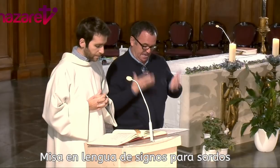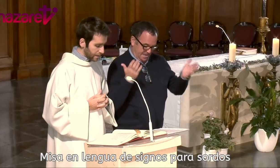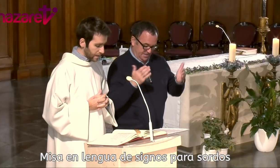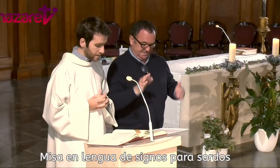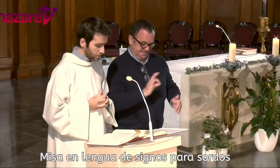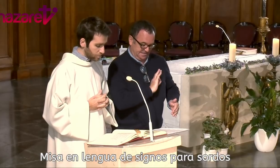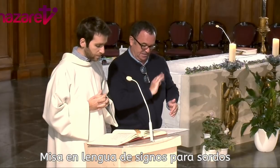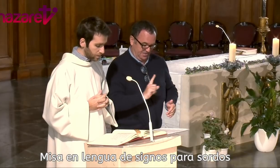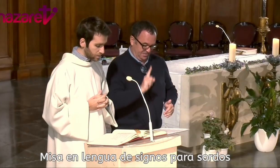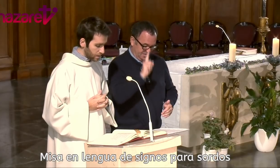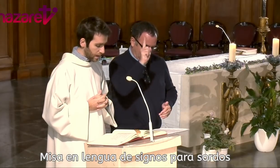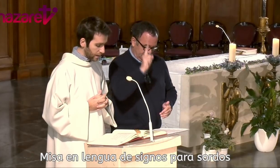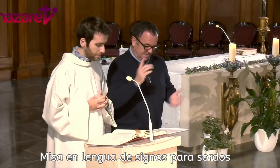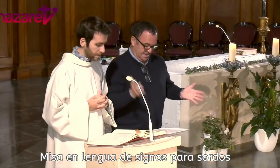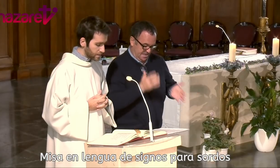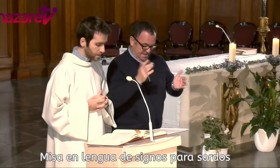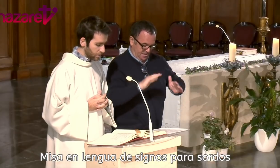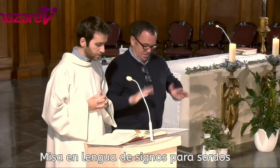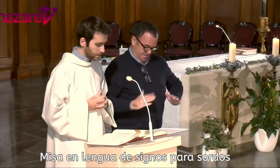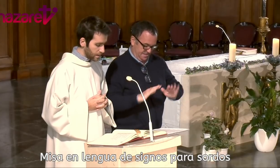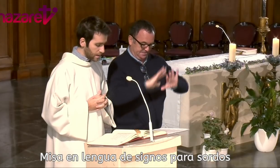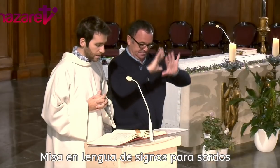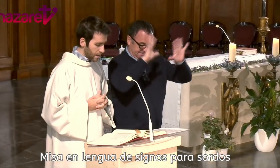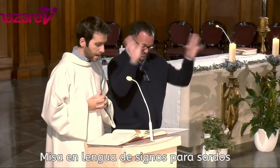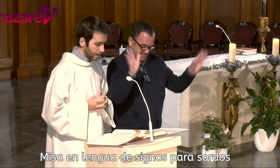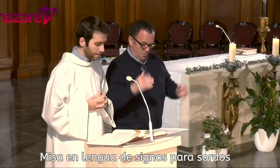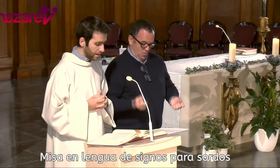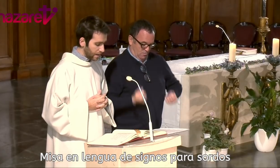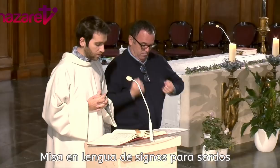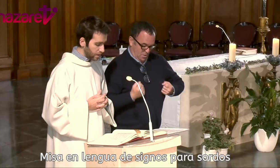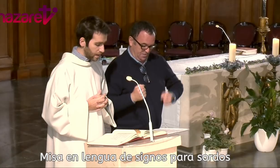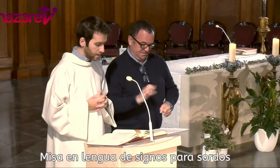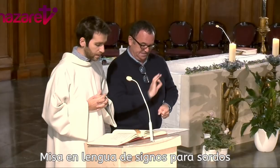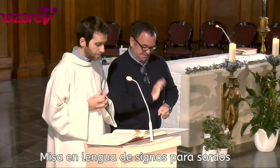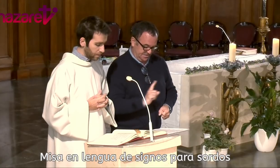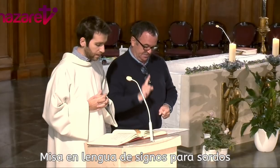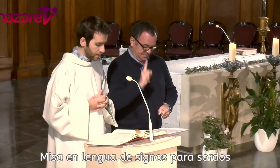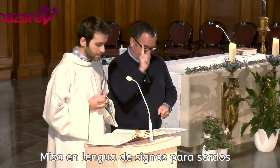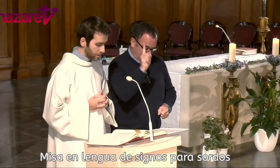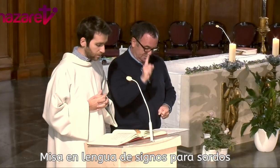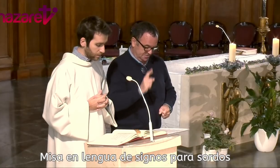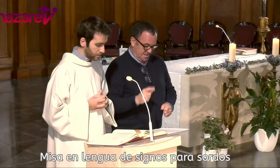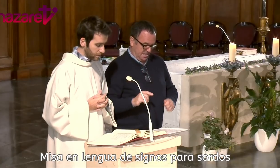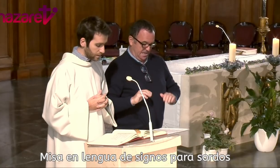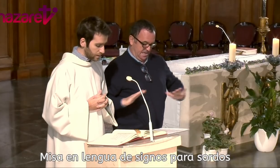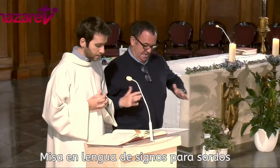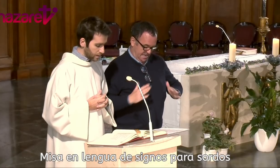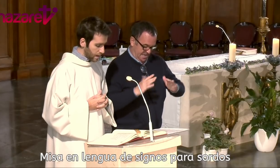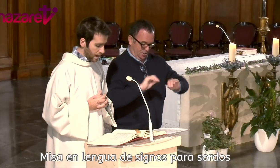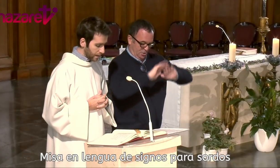Familias de los pueblos, aclamad al Señor. Aclamad la gloria y el poder del Señor. Aclamad